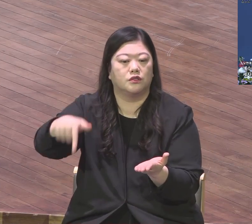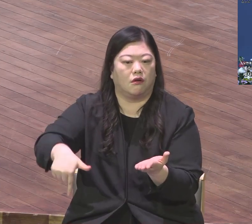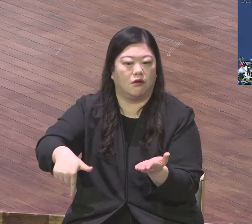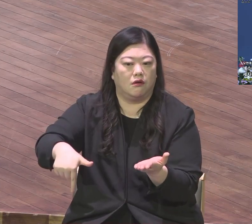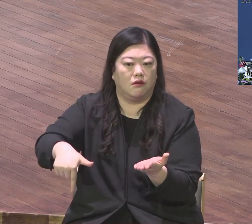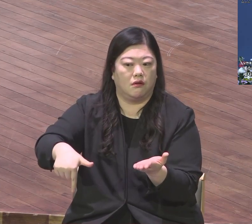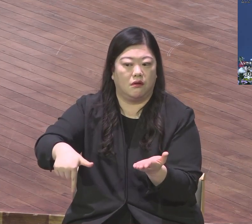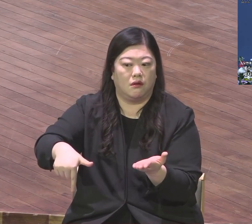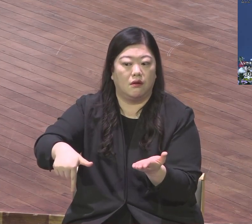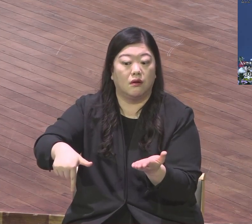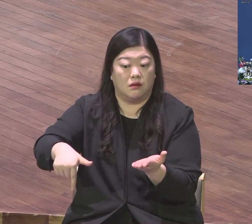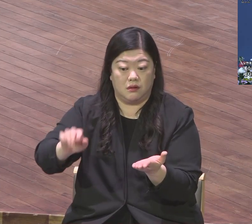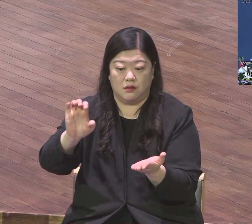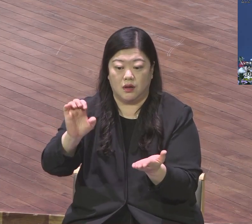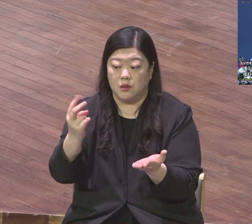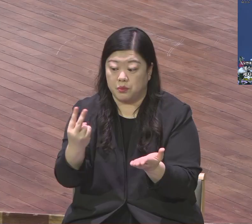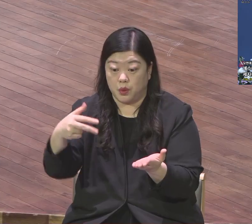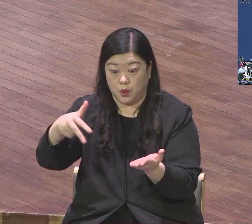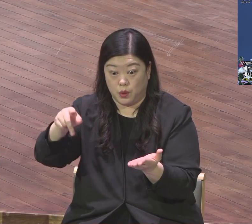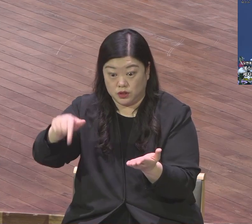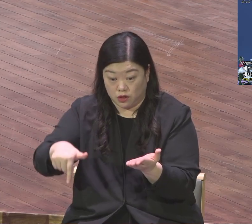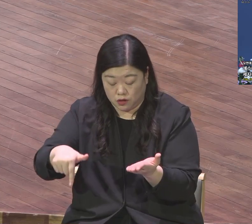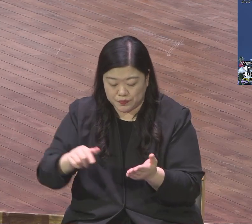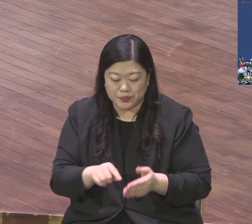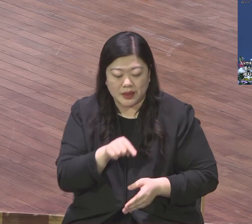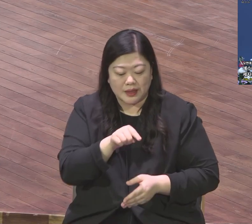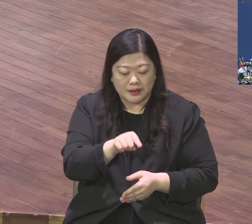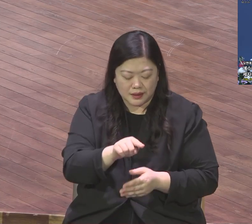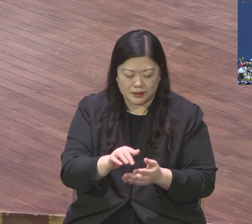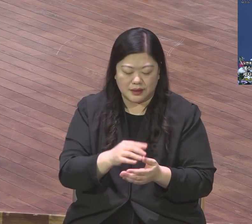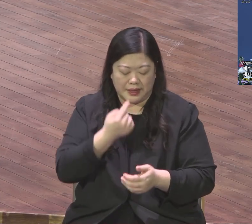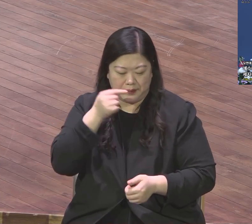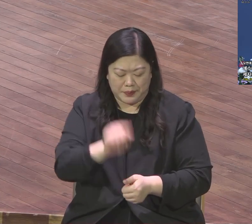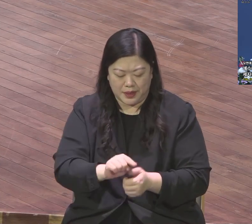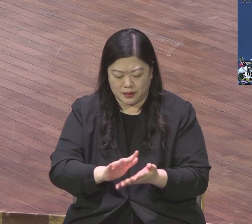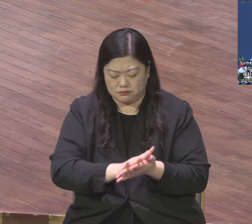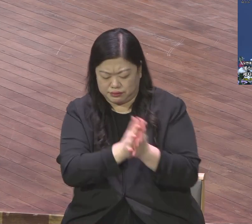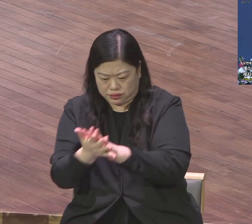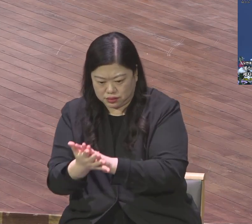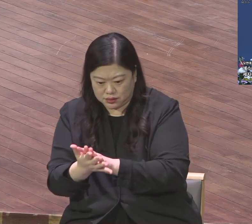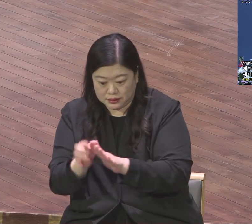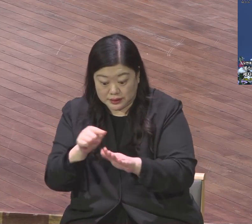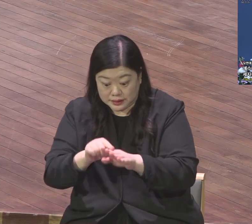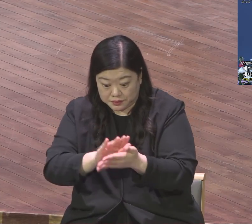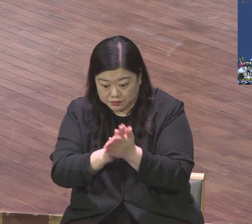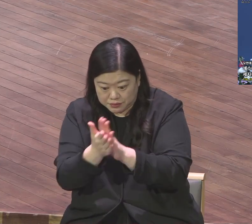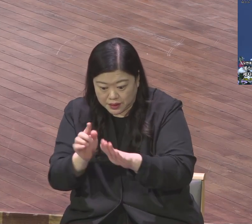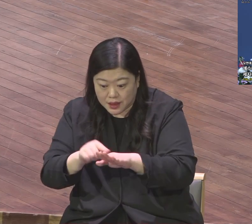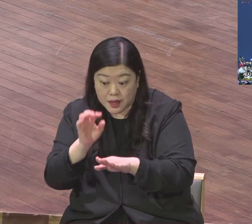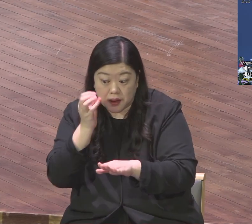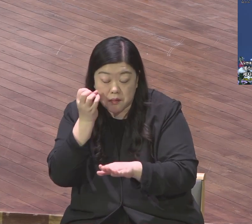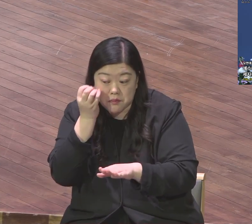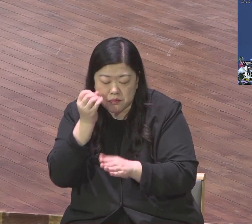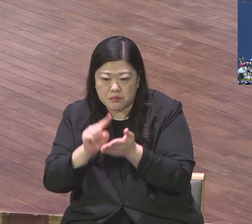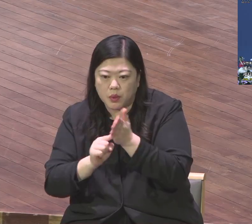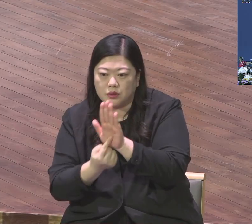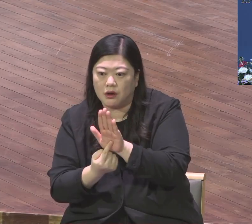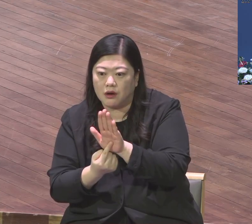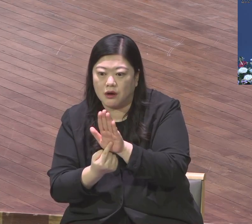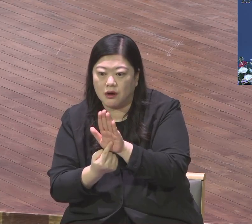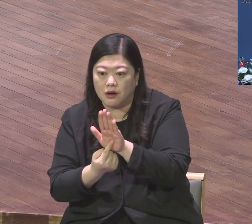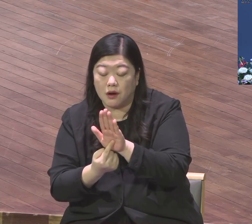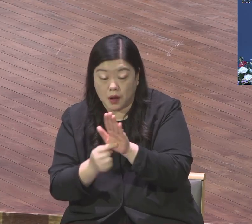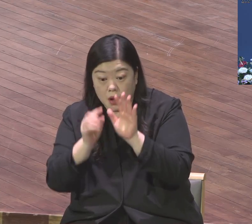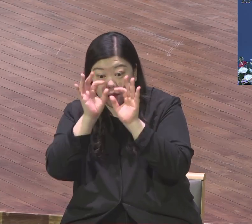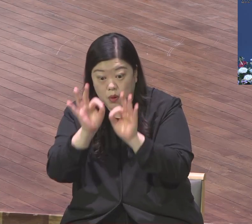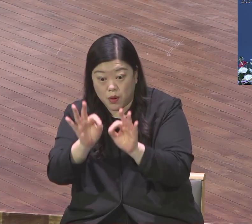갈릴리 가나에서 행하여 그 영광을 나타내심에 제자들이 그를 믿으니라. 우리가 기적이라